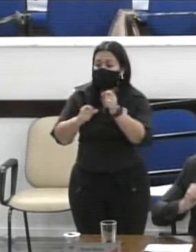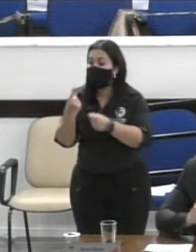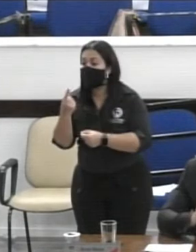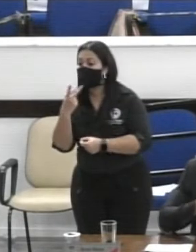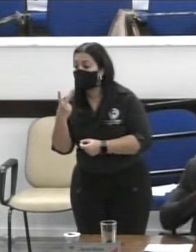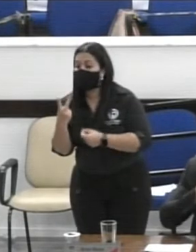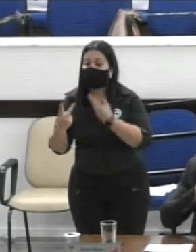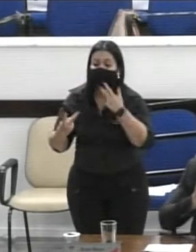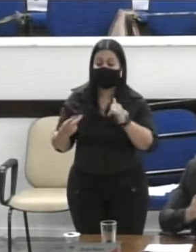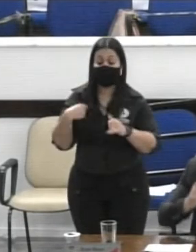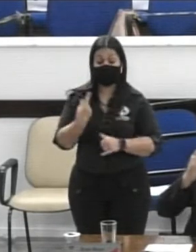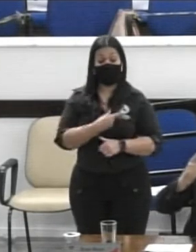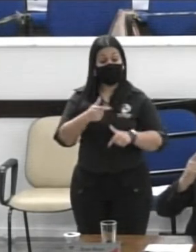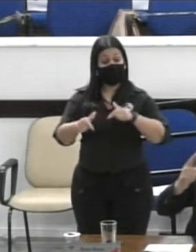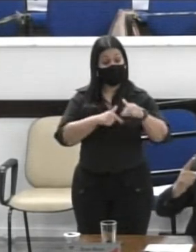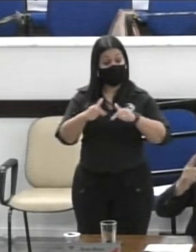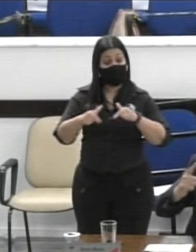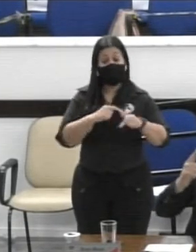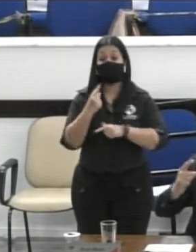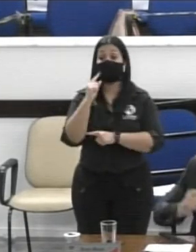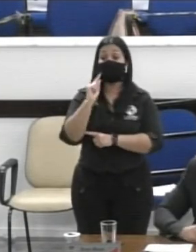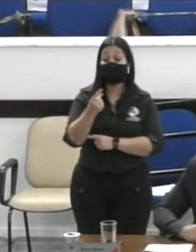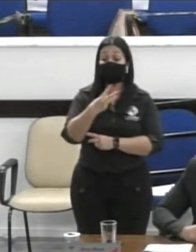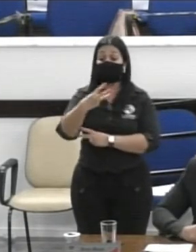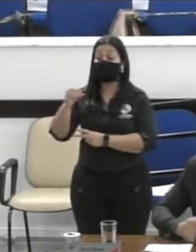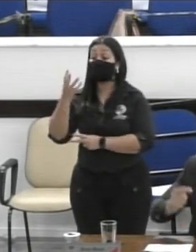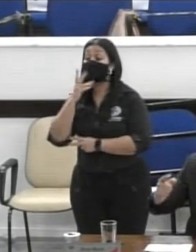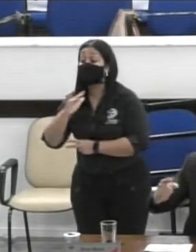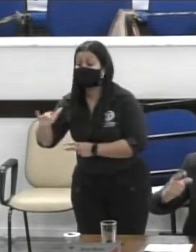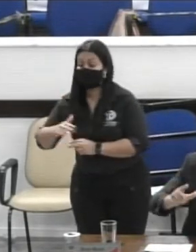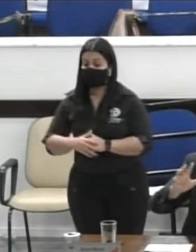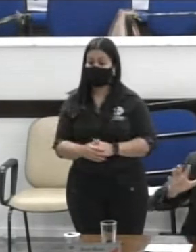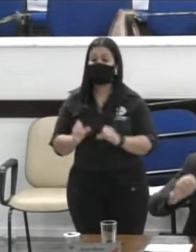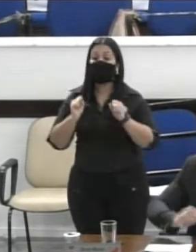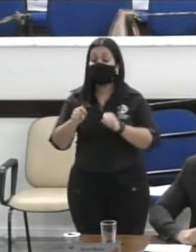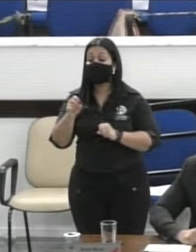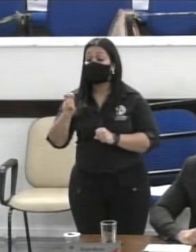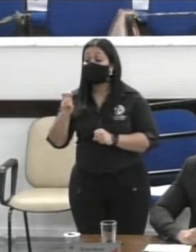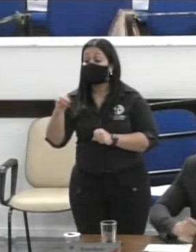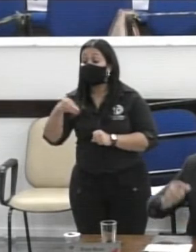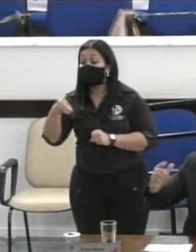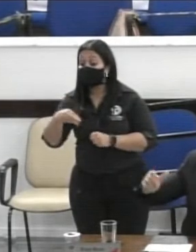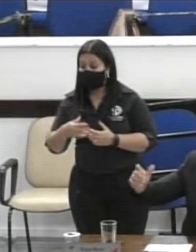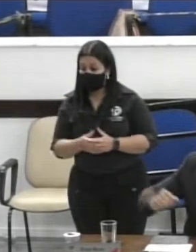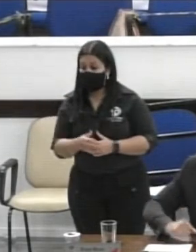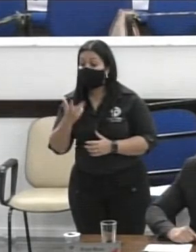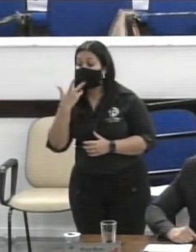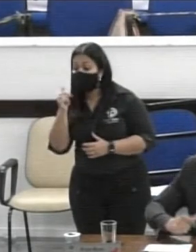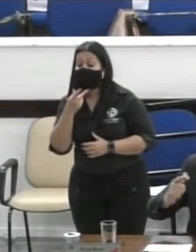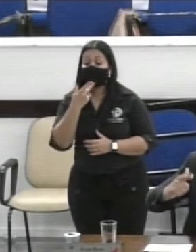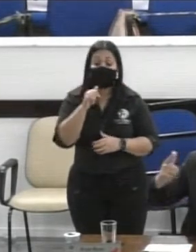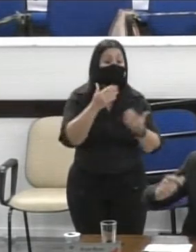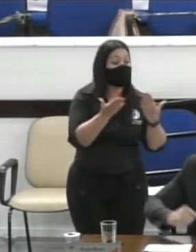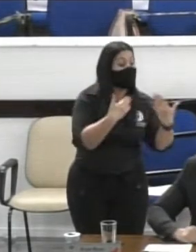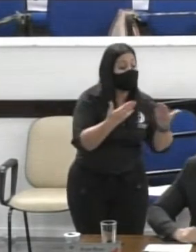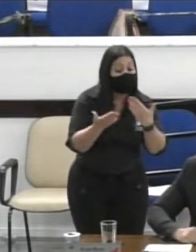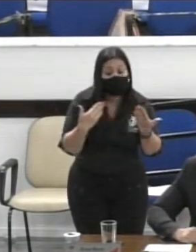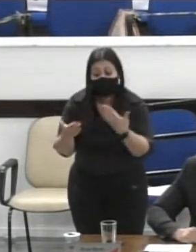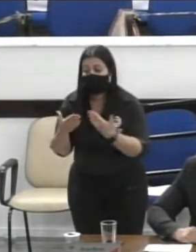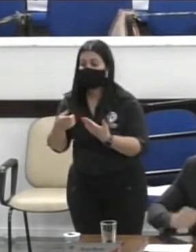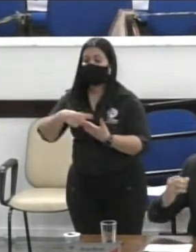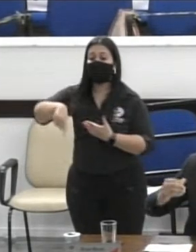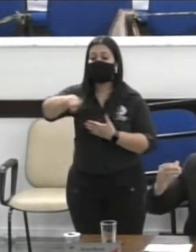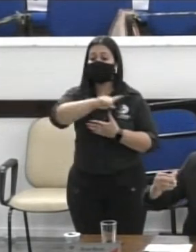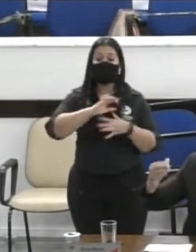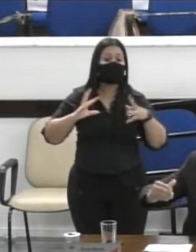trabalha, secretária, com 1.300 crianças. Pode ir lá em 5 núcleos da gente, pai por pai. Vê quem está descontente. Todo